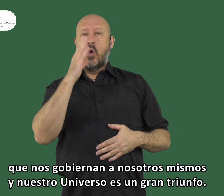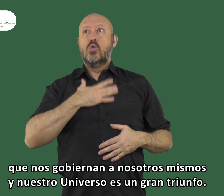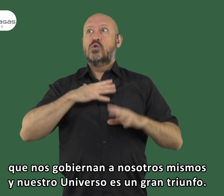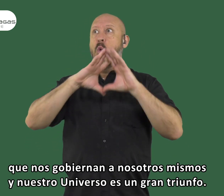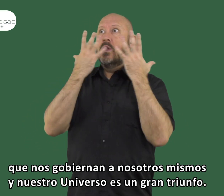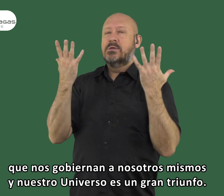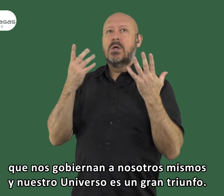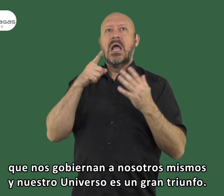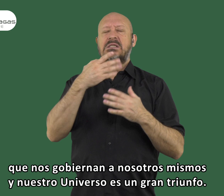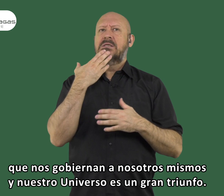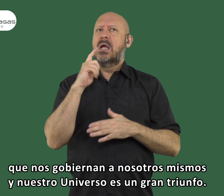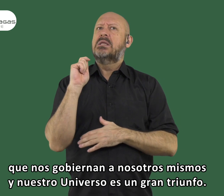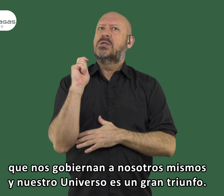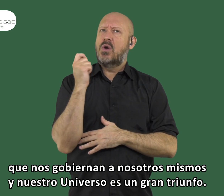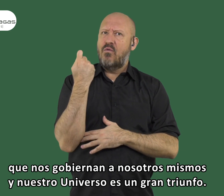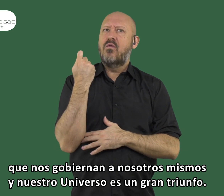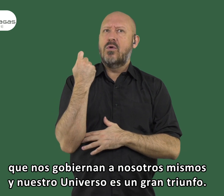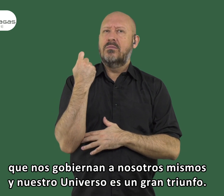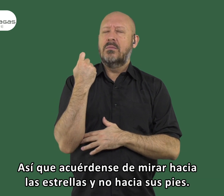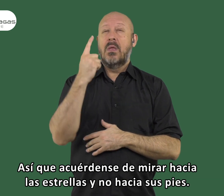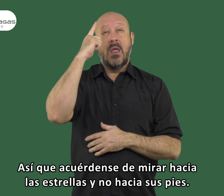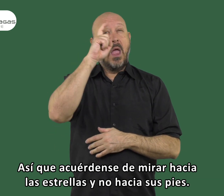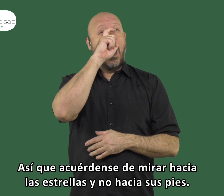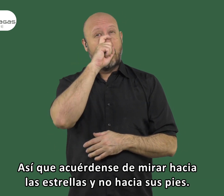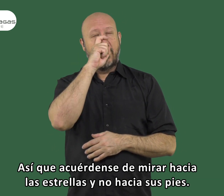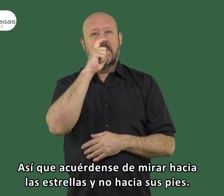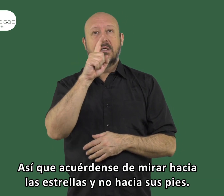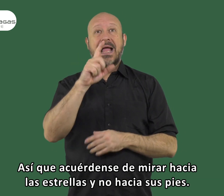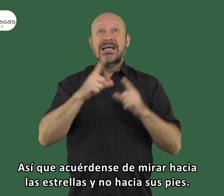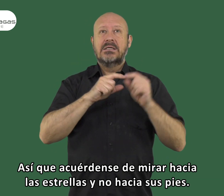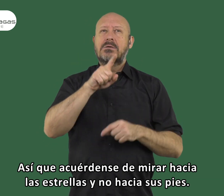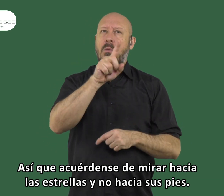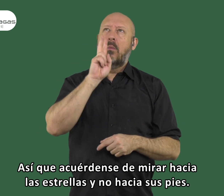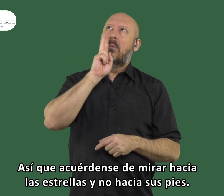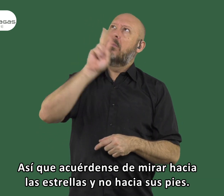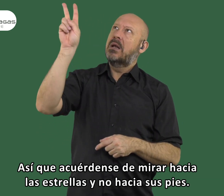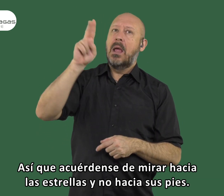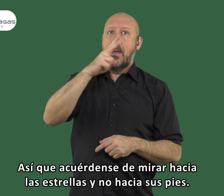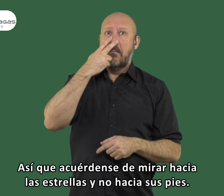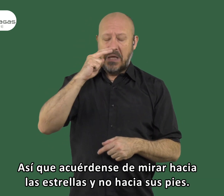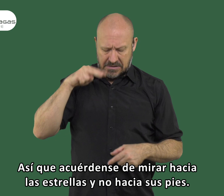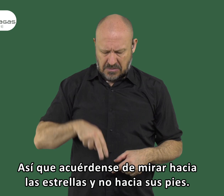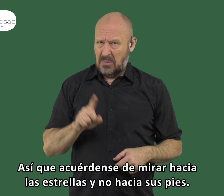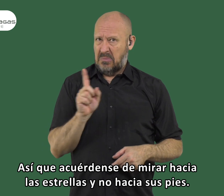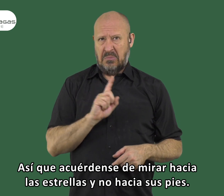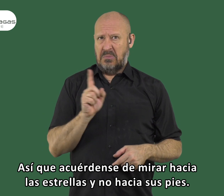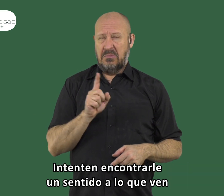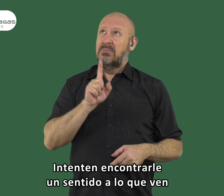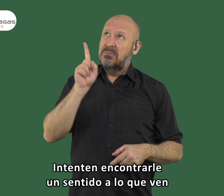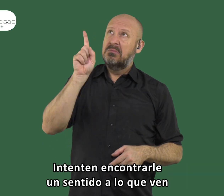mismos y nuestro universo es un gran triunfo. Así que acuérdense de mirar hacia las estrellas y no hacia sus